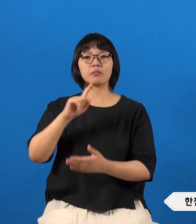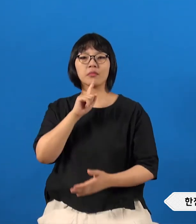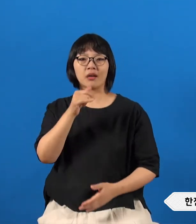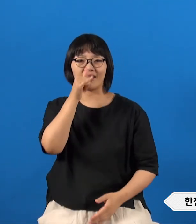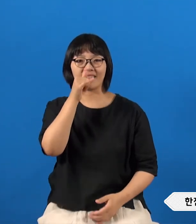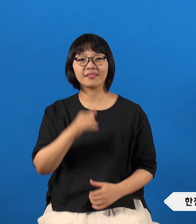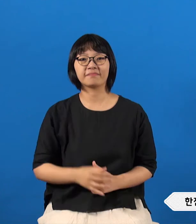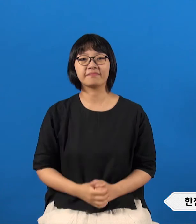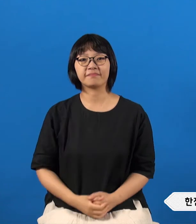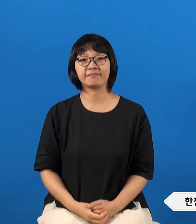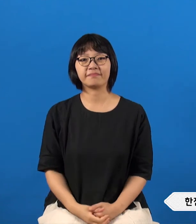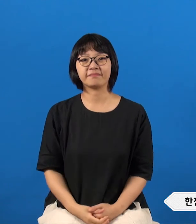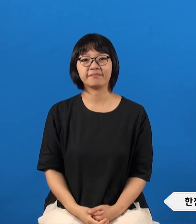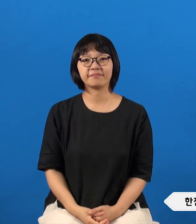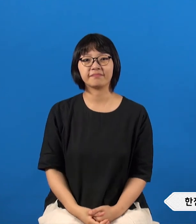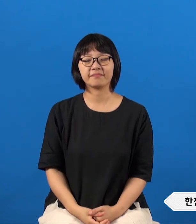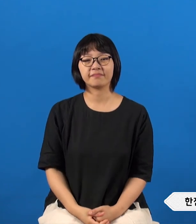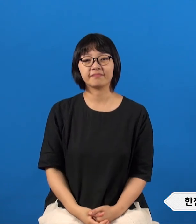죽으라고 싫어합니다.